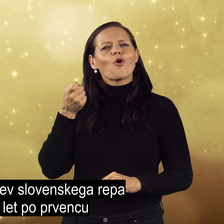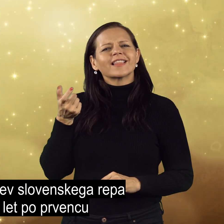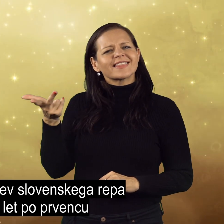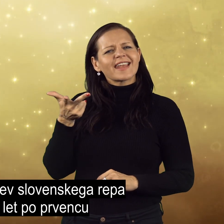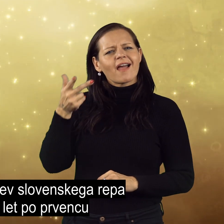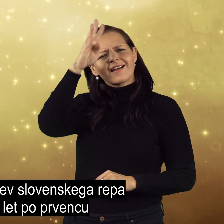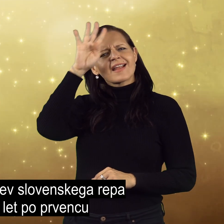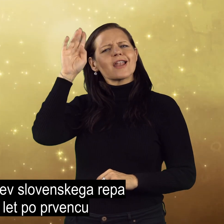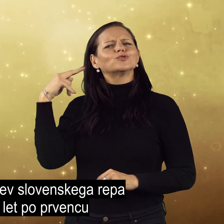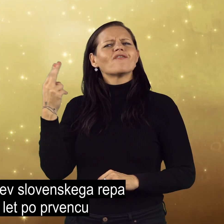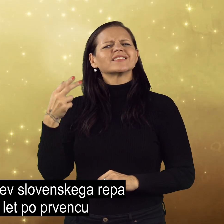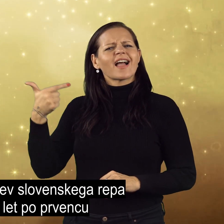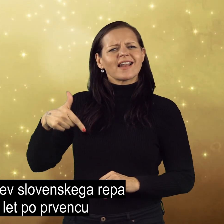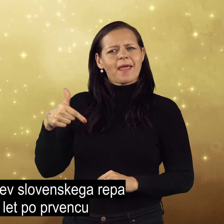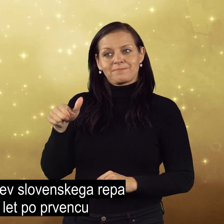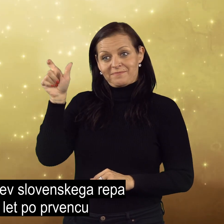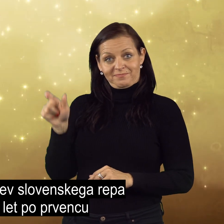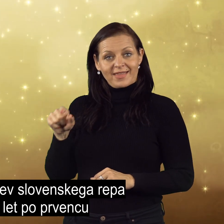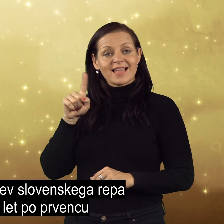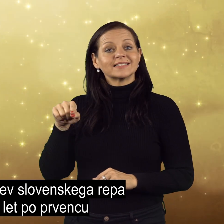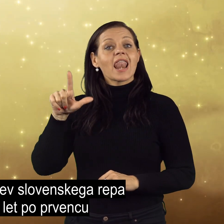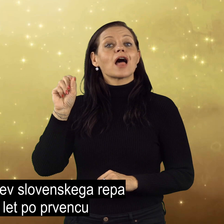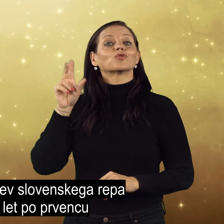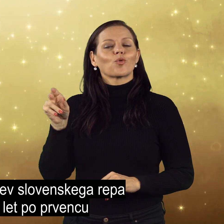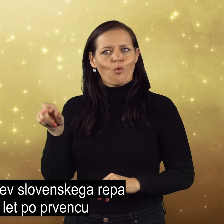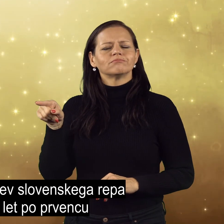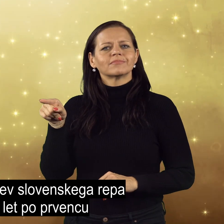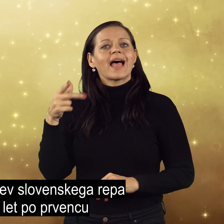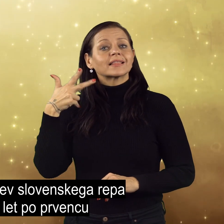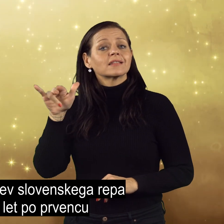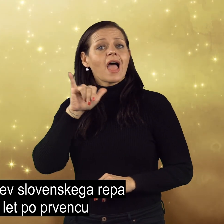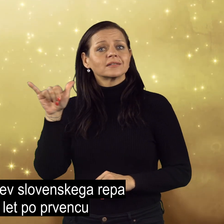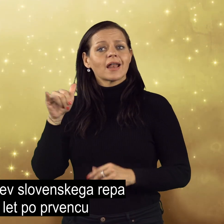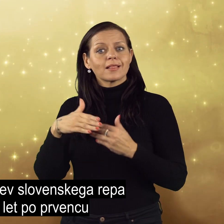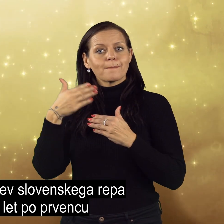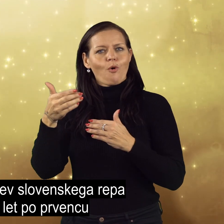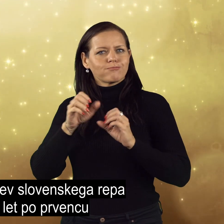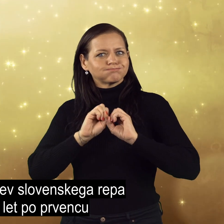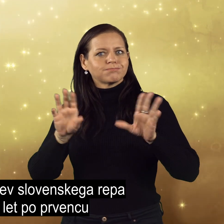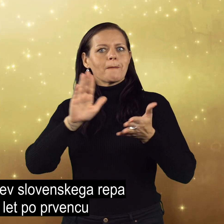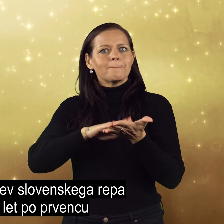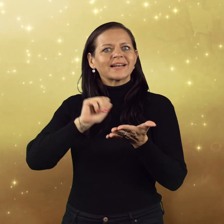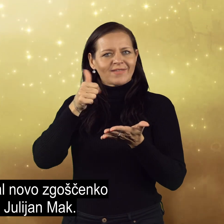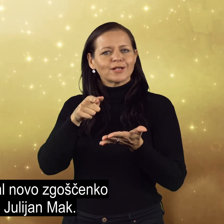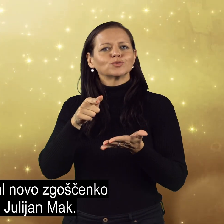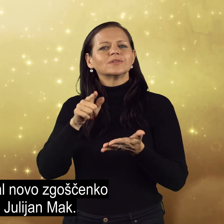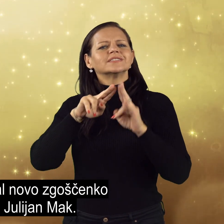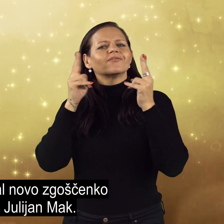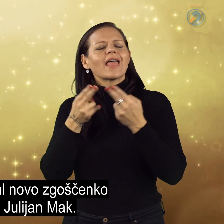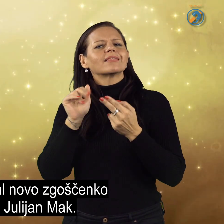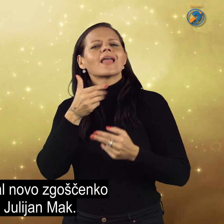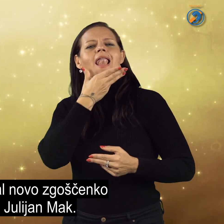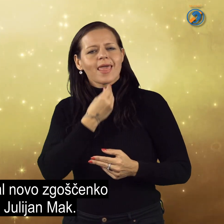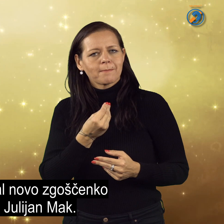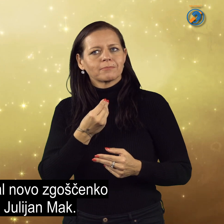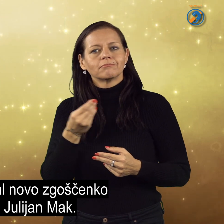Eden od treh kraljev slovenskega repa, Zlatko, je 13 let po prvencu Svet je lep izdal novo zgoščenko z